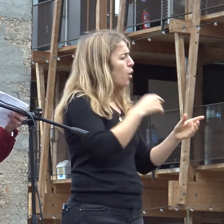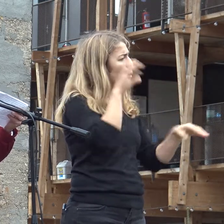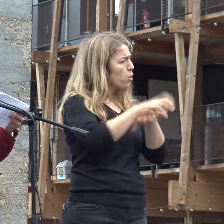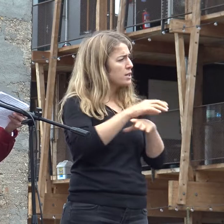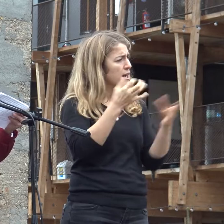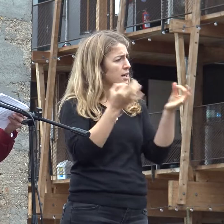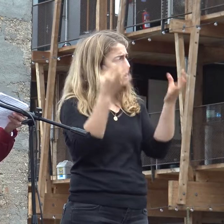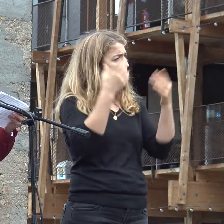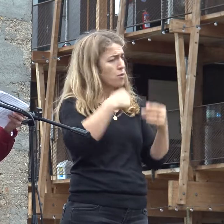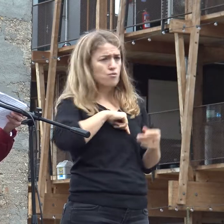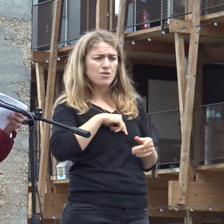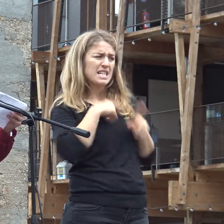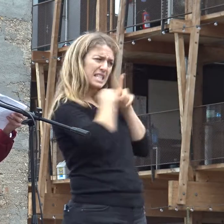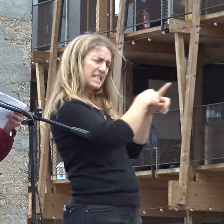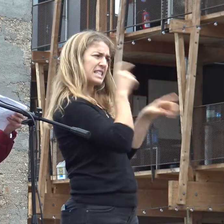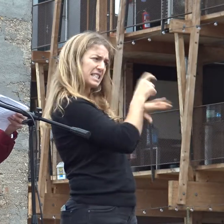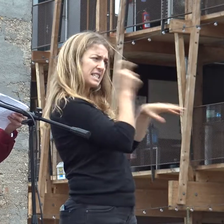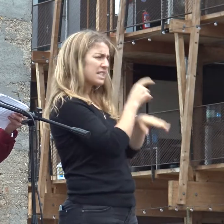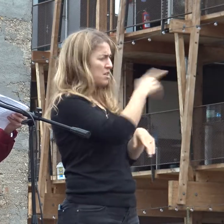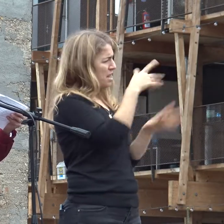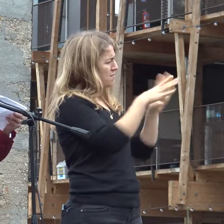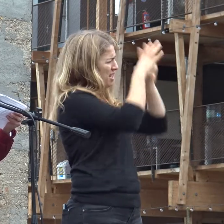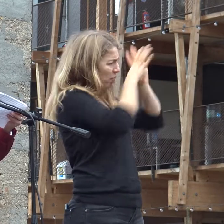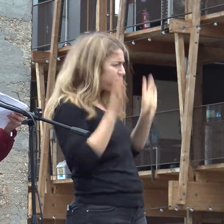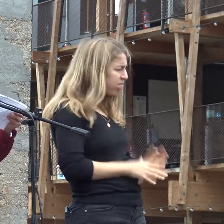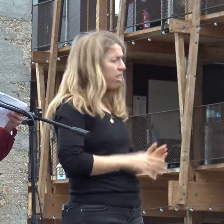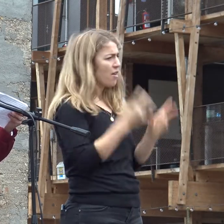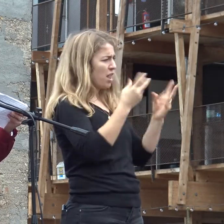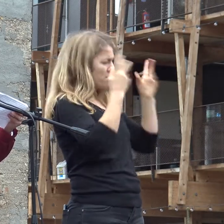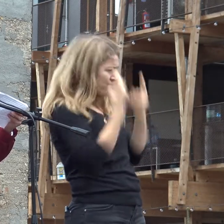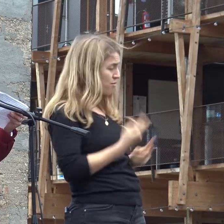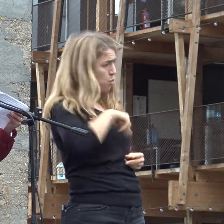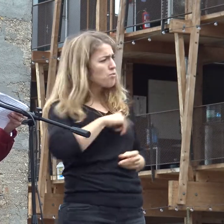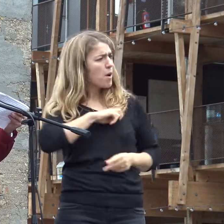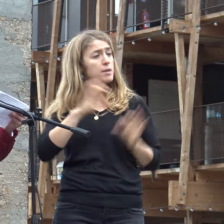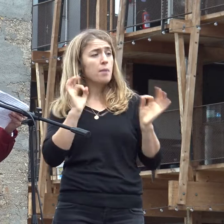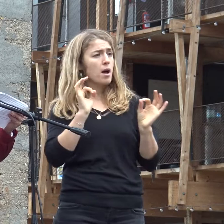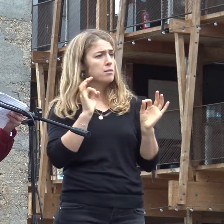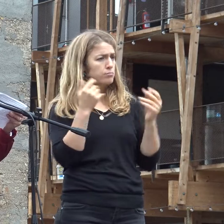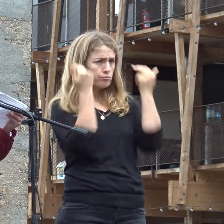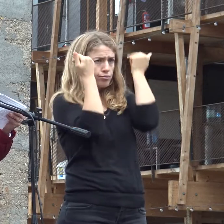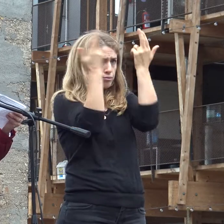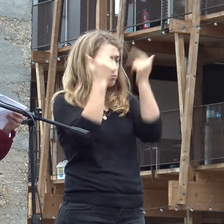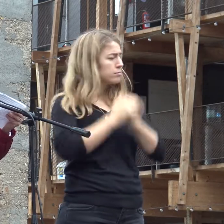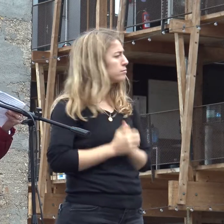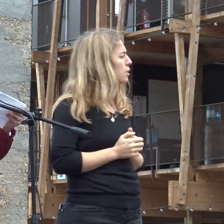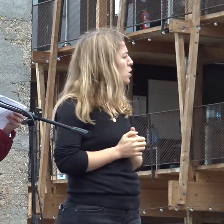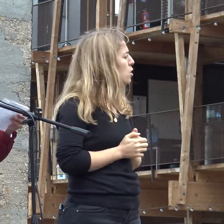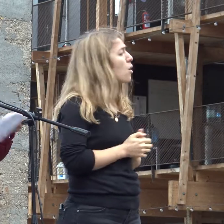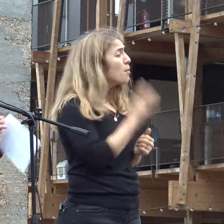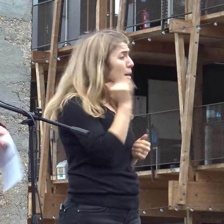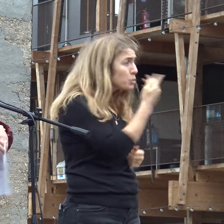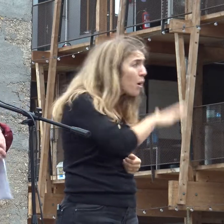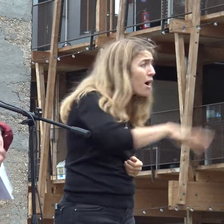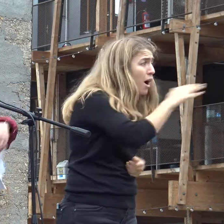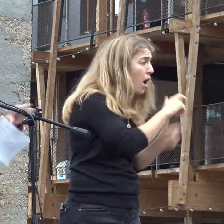on les dénoncera, on salira leur image et qu'on n'a pas peur de le faire. Parce que nous savons qu'on peut se passer d'eux.